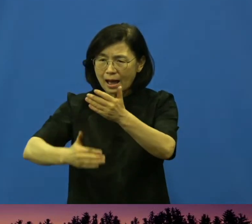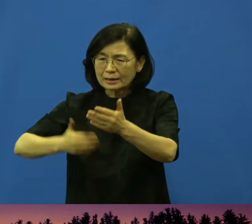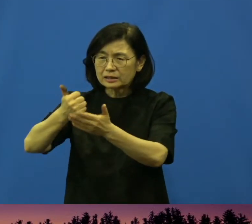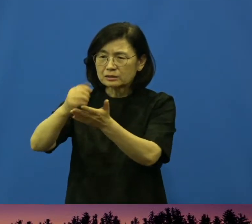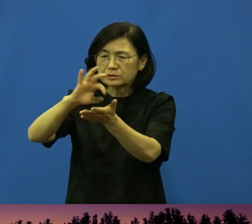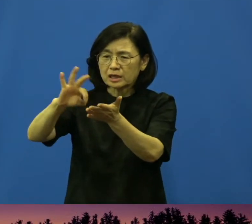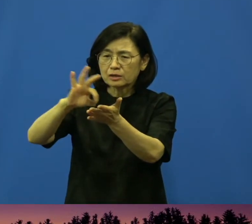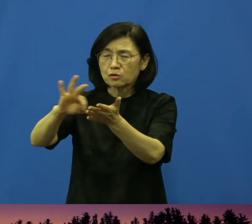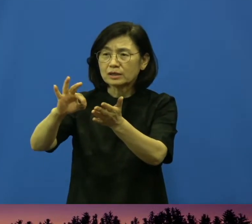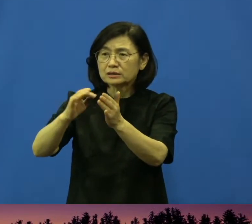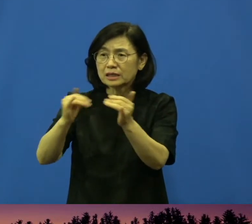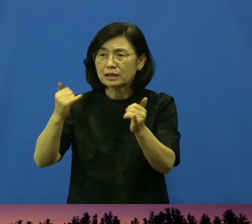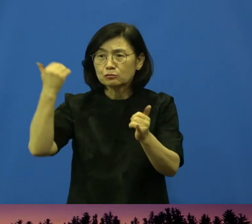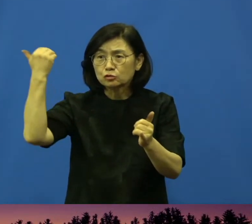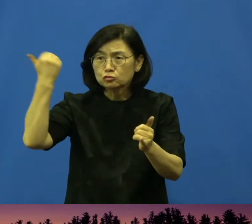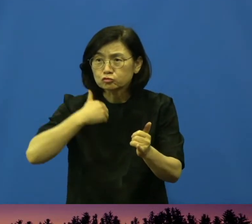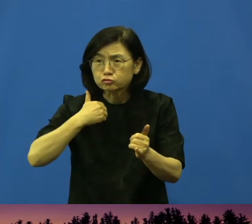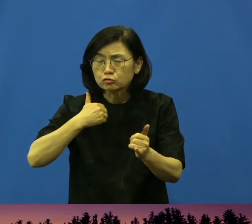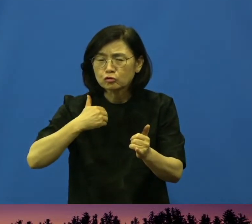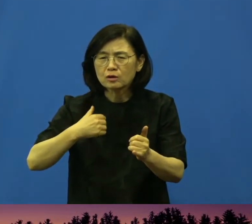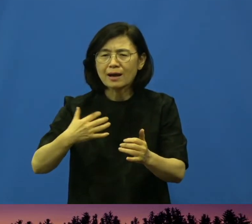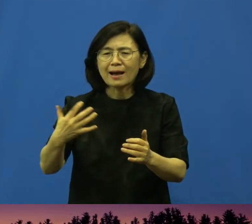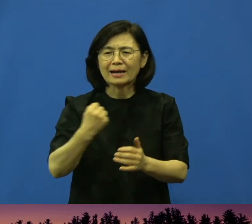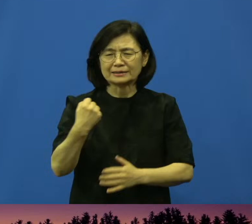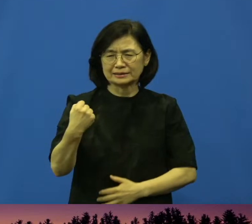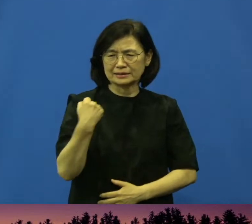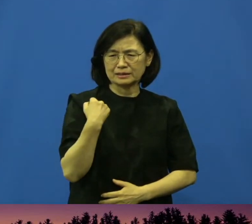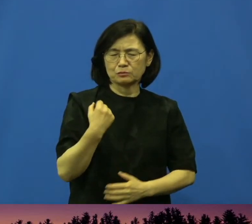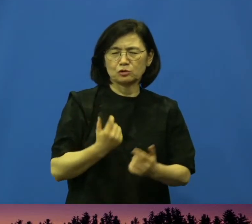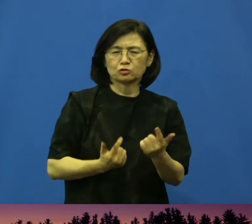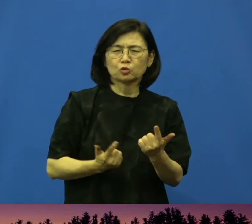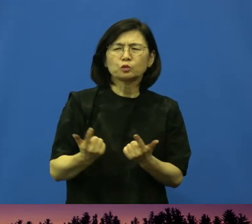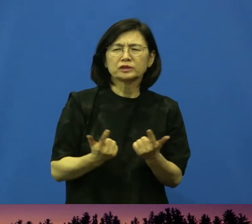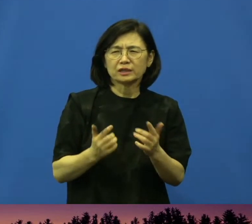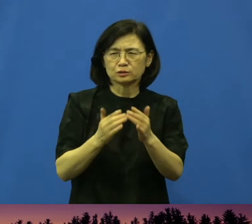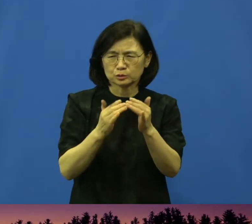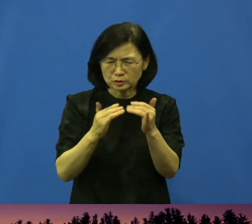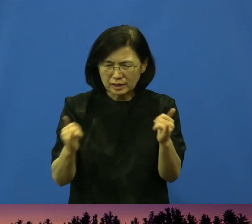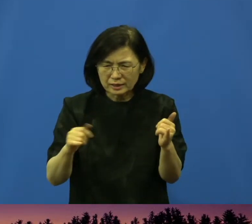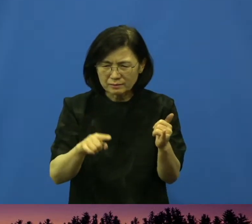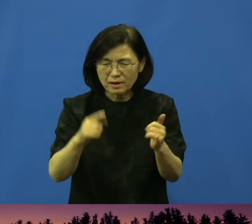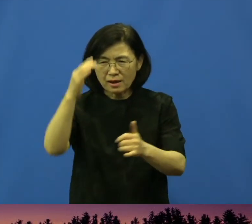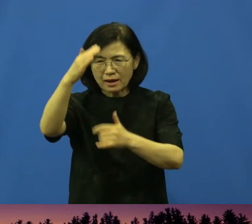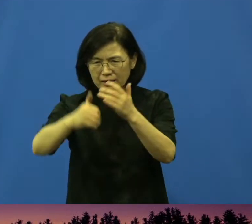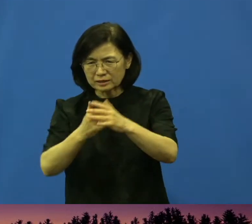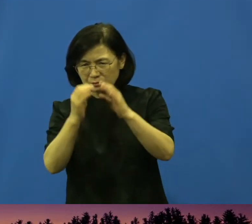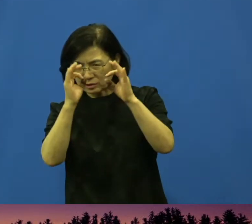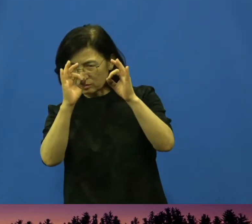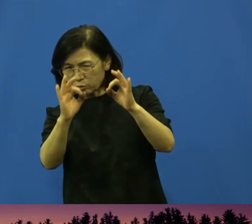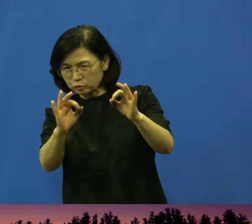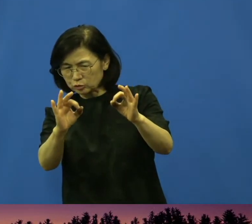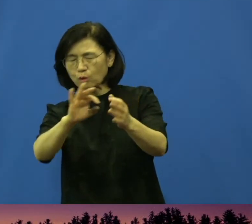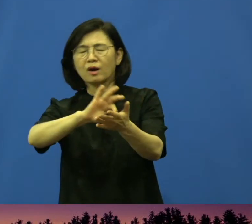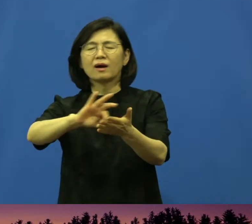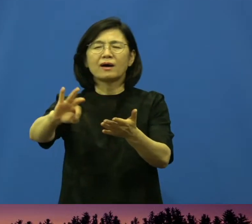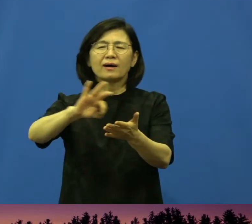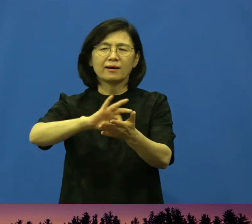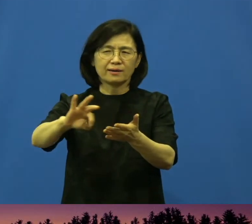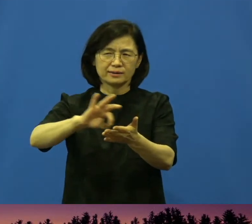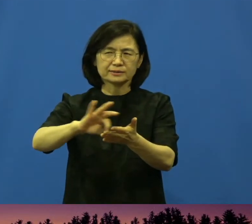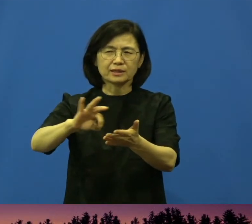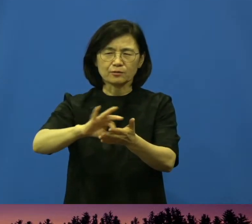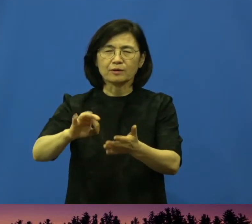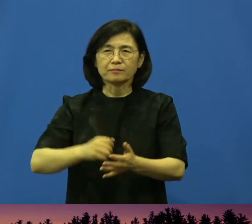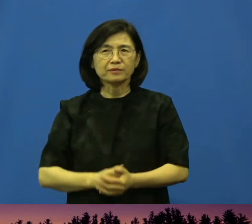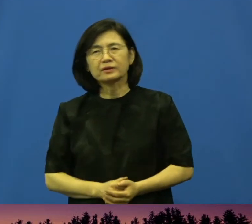아는 사람이에요. 그런데 그런 사람이 없는 거예요. 힘을 통제할 수 있는 사람이면 하나님이 그를 사용하시죠.